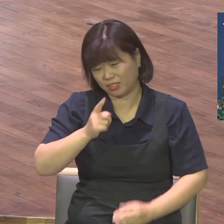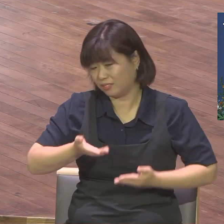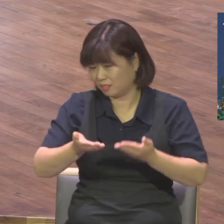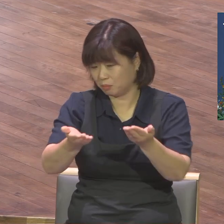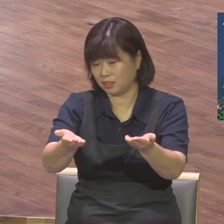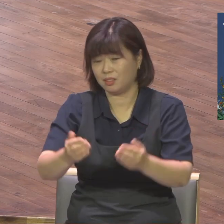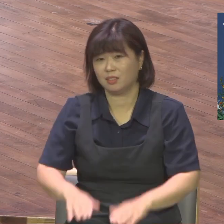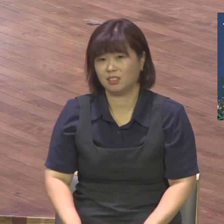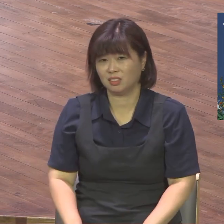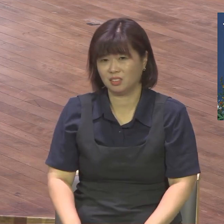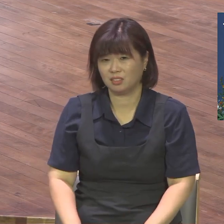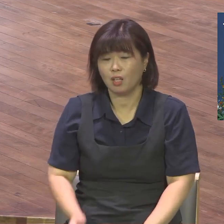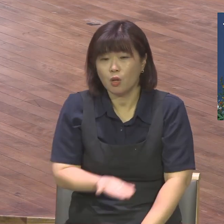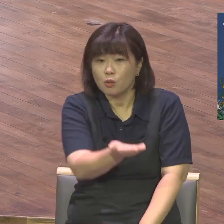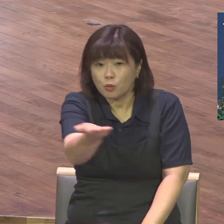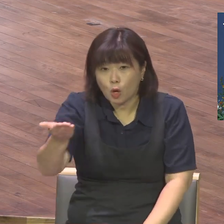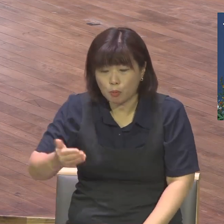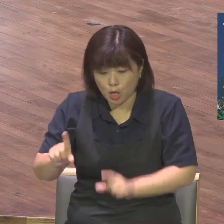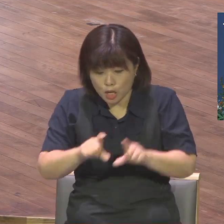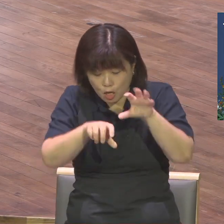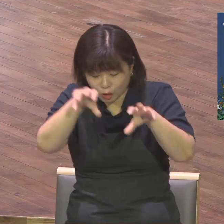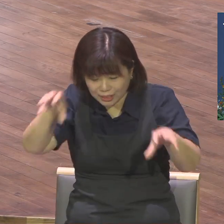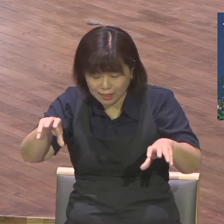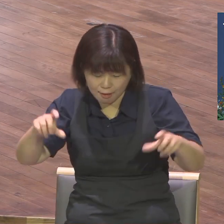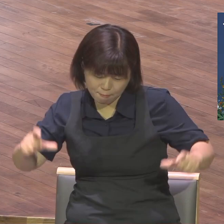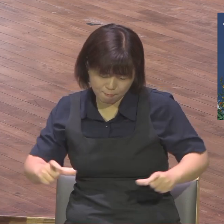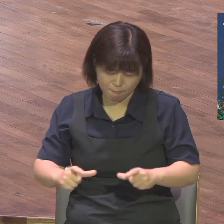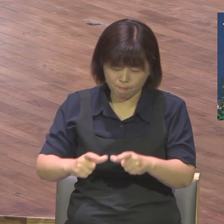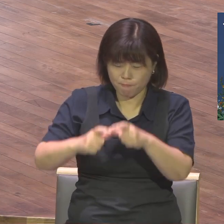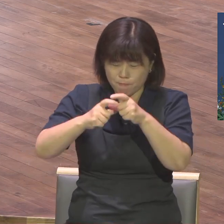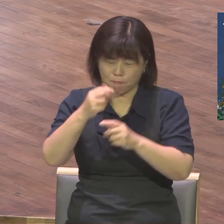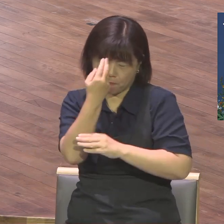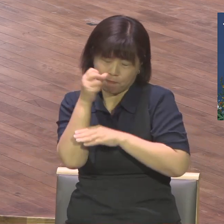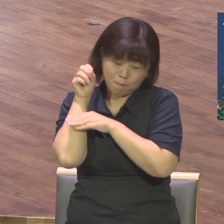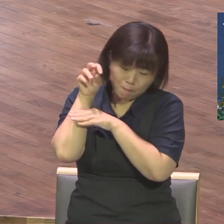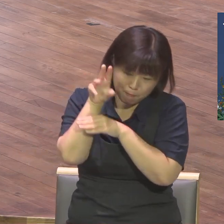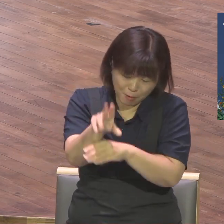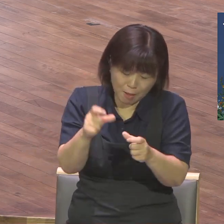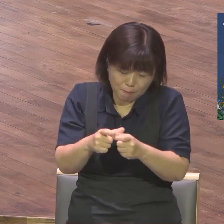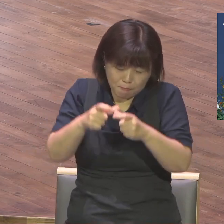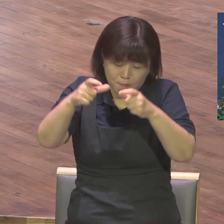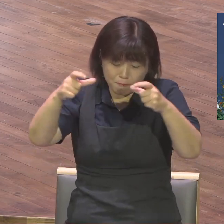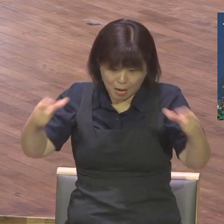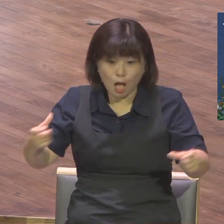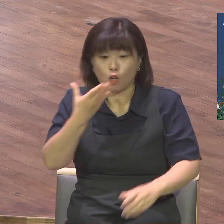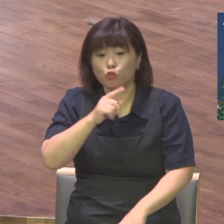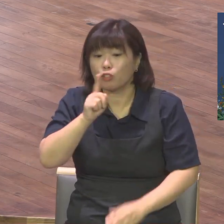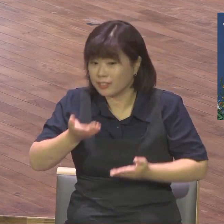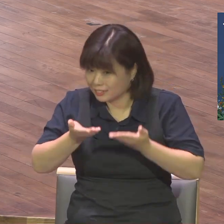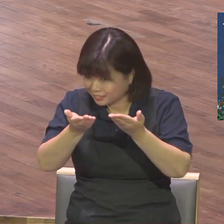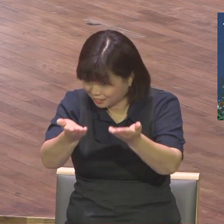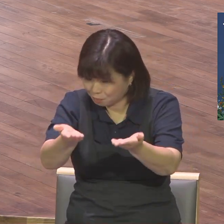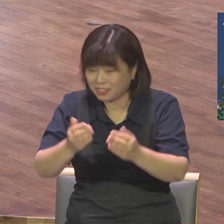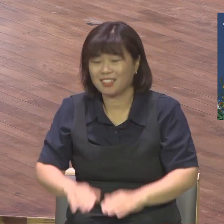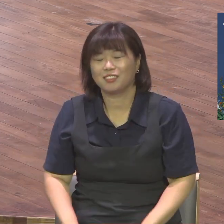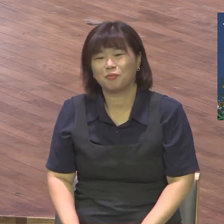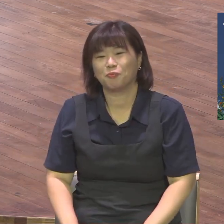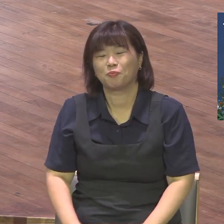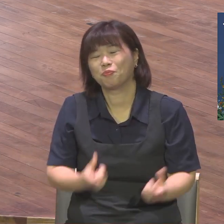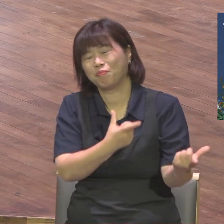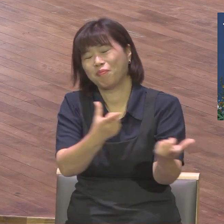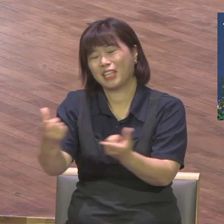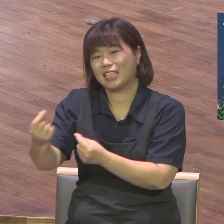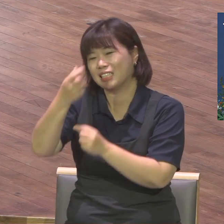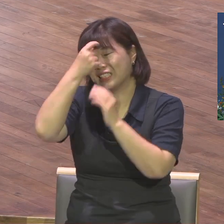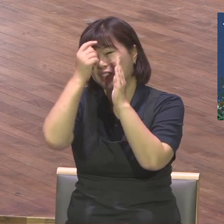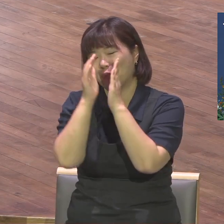현장의 장막터를 펴나가는 주역들 다 되시기를 제물로 축복합니다. 기도하겠습니다. 다 같이 언약 잡고